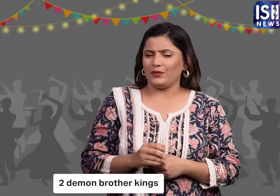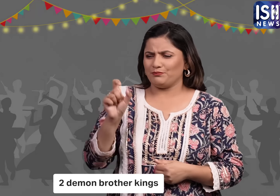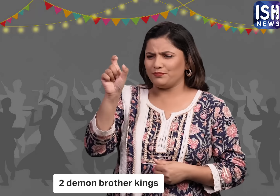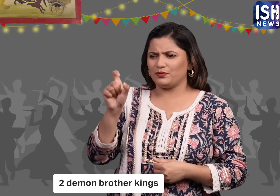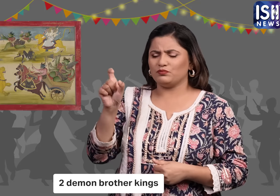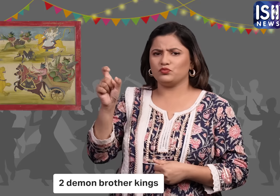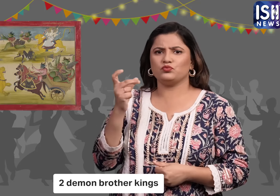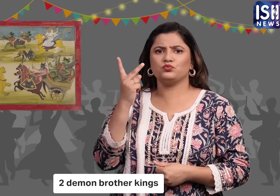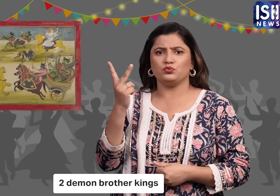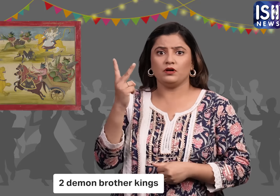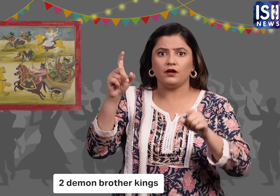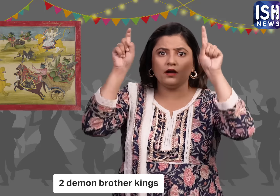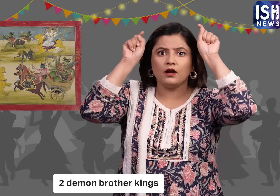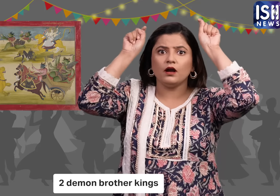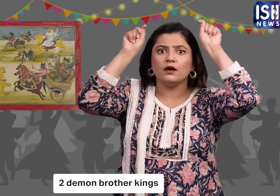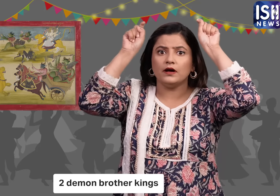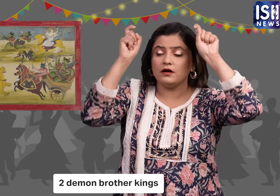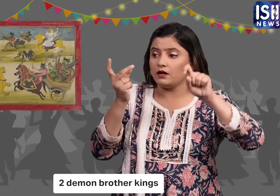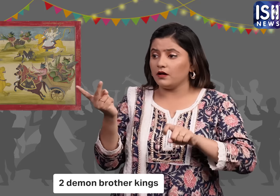2 राक्षस भाई राजाओं